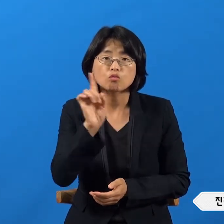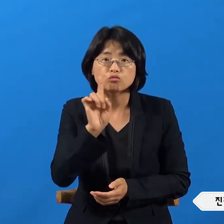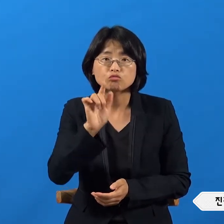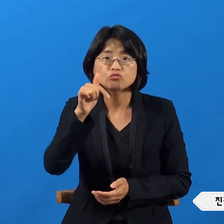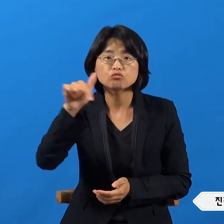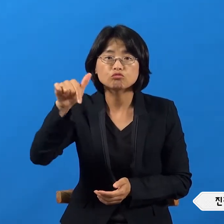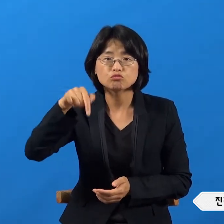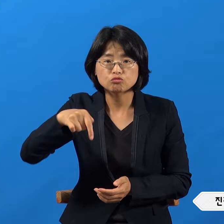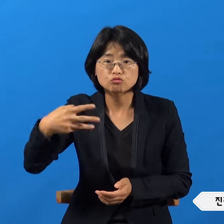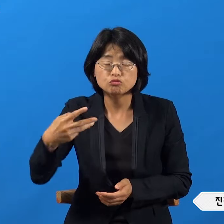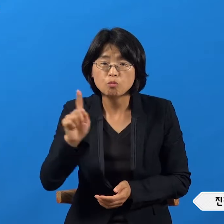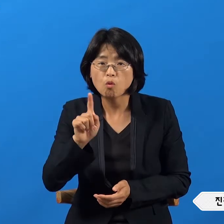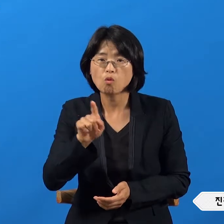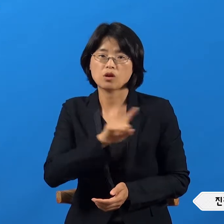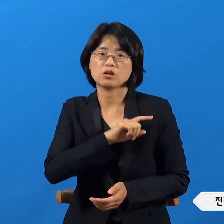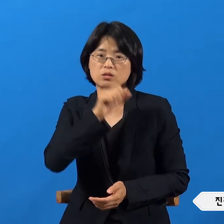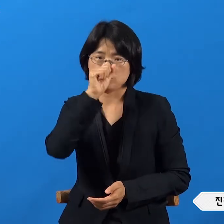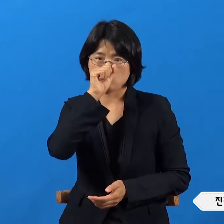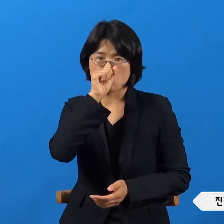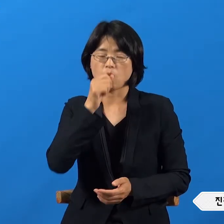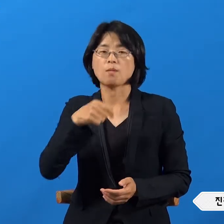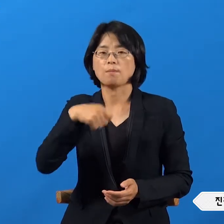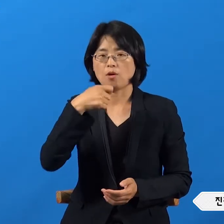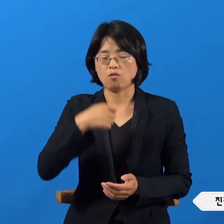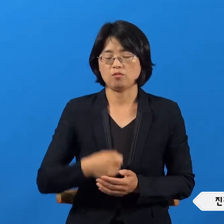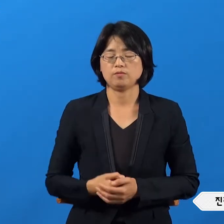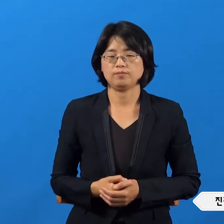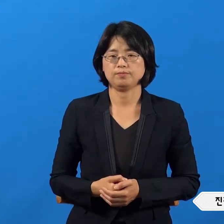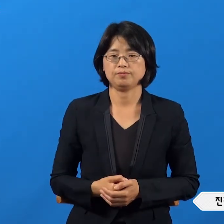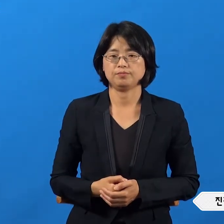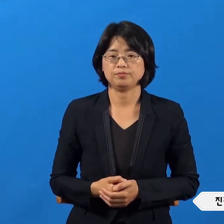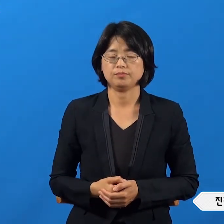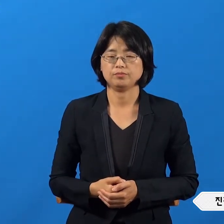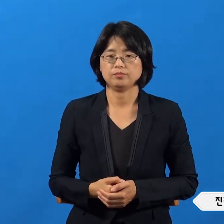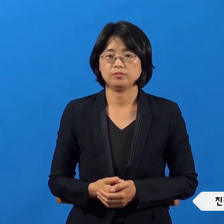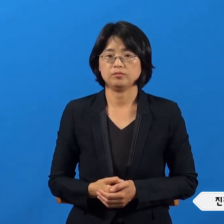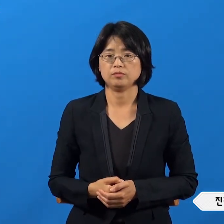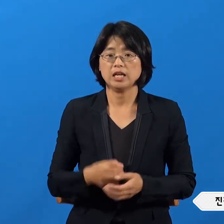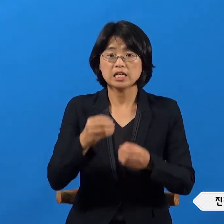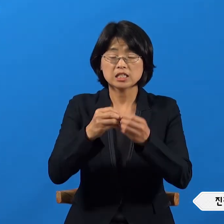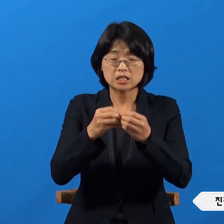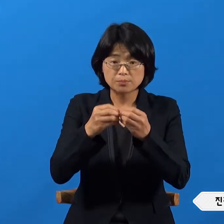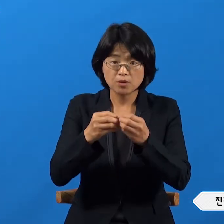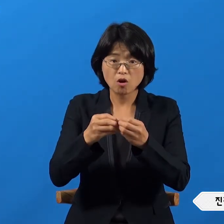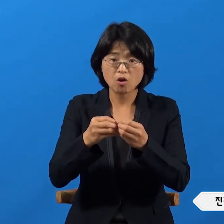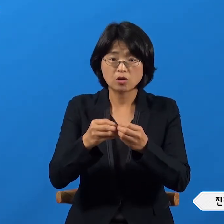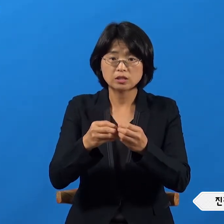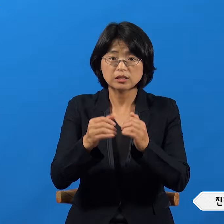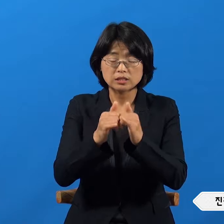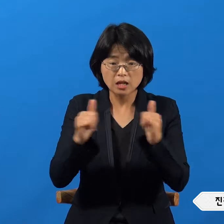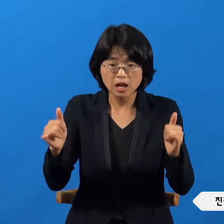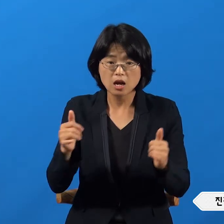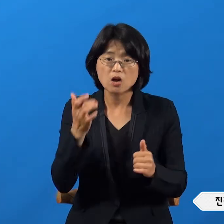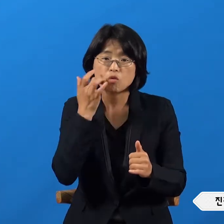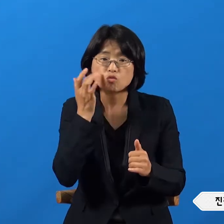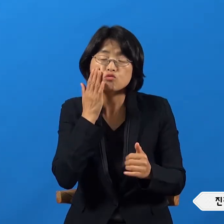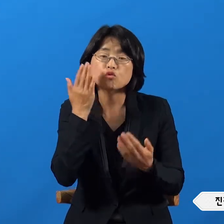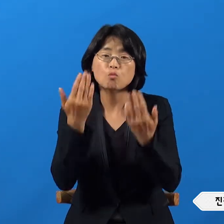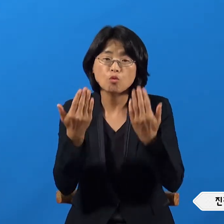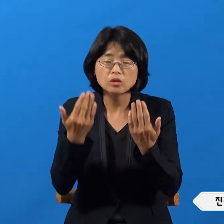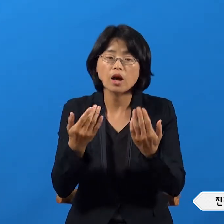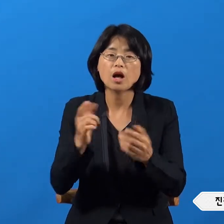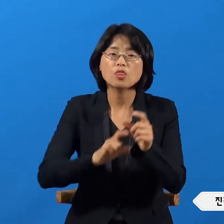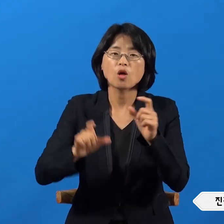말씀을 보면서 꿀송이보다 달다라고 이야기했습니다. 아주 좋은 음식이고 스스로